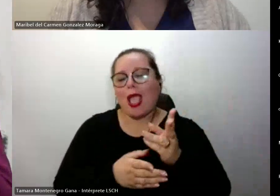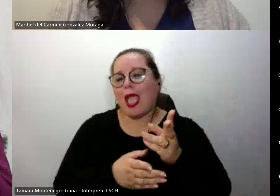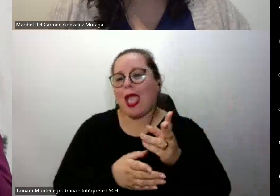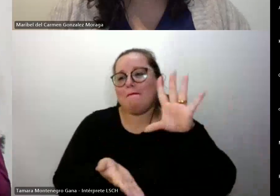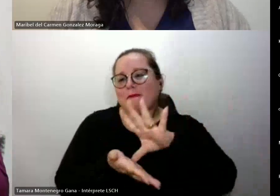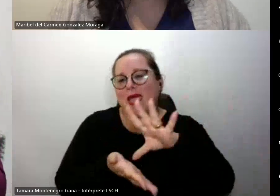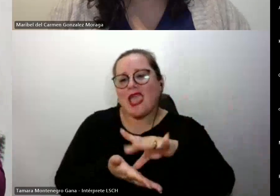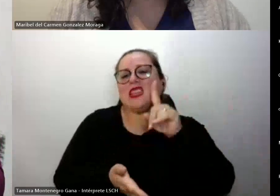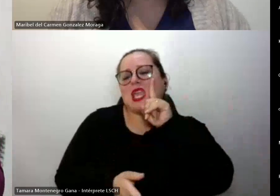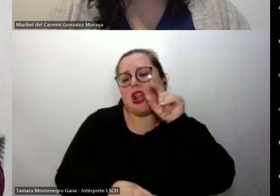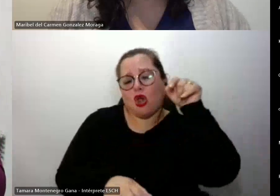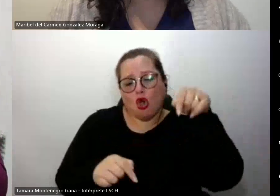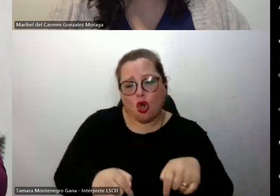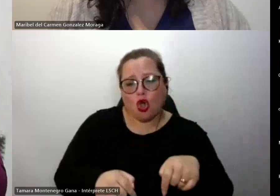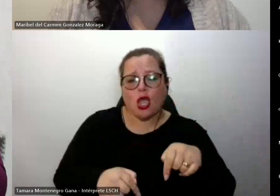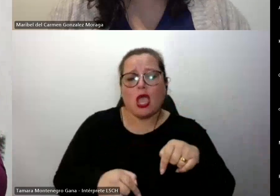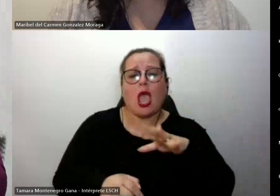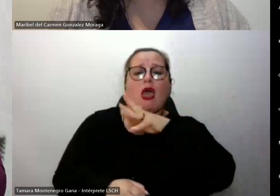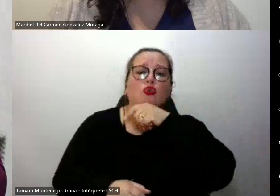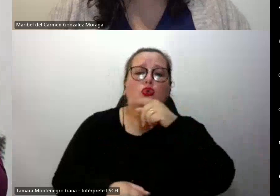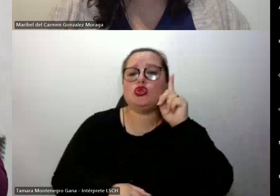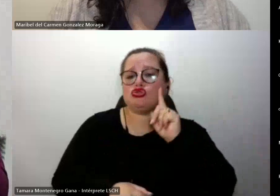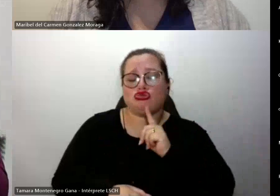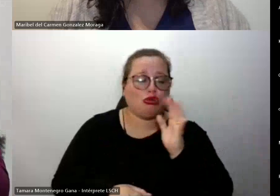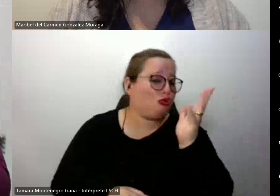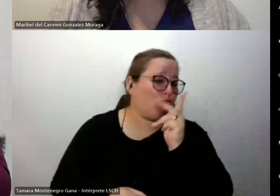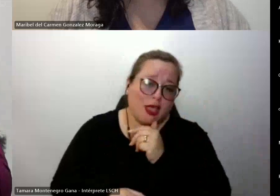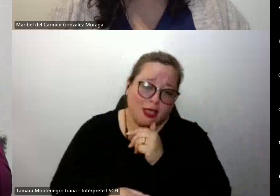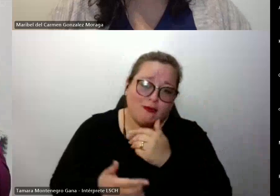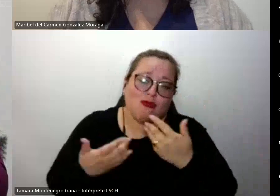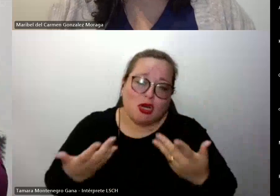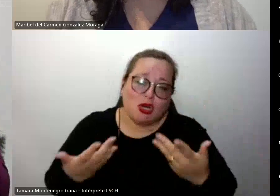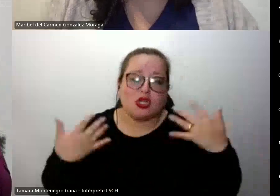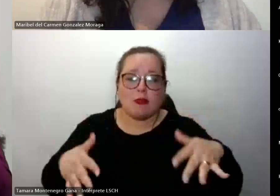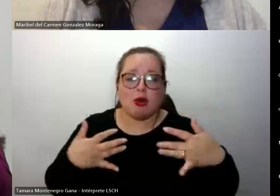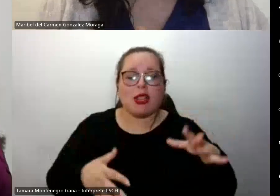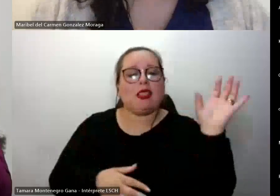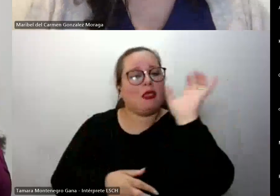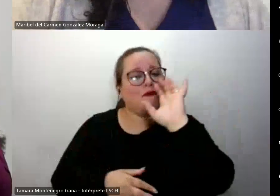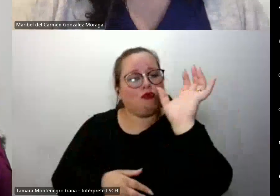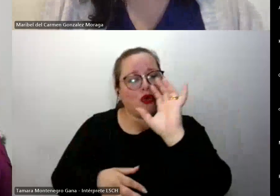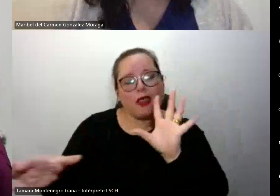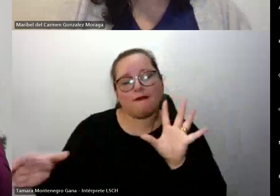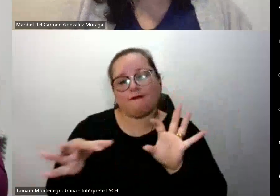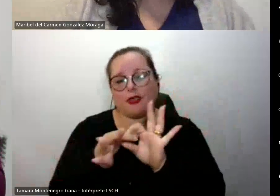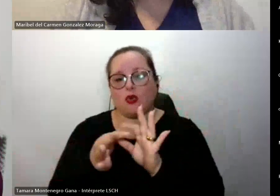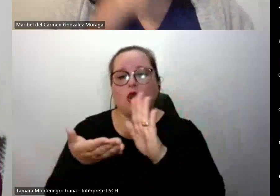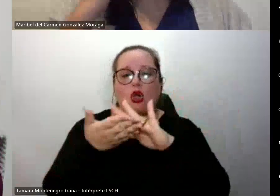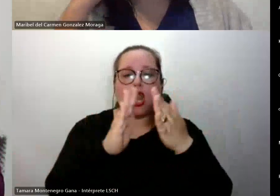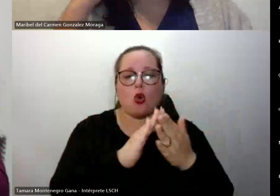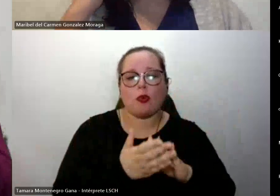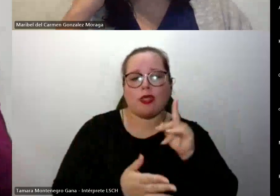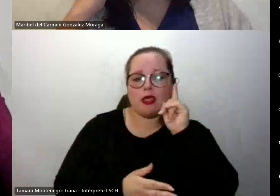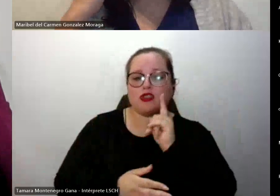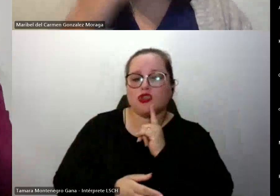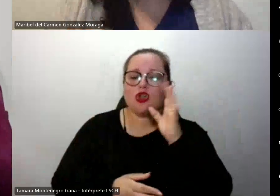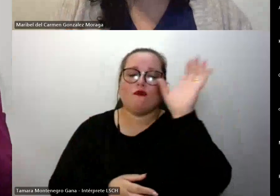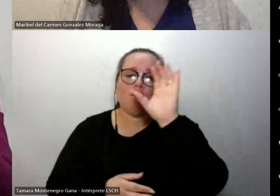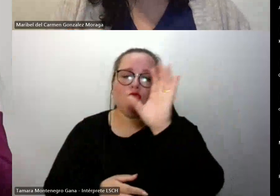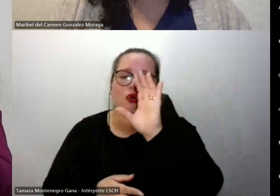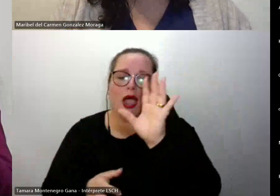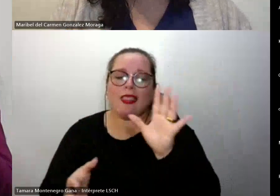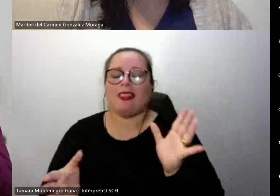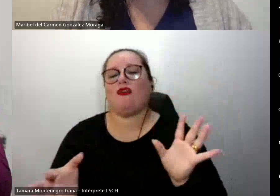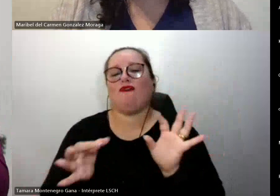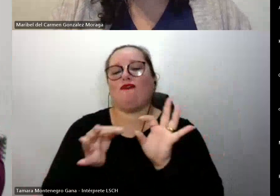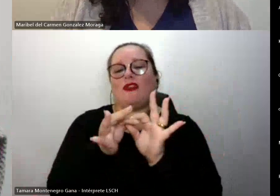hoy día con un adulto sordo, y por eso es tan importante ir buscando esos vínculos con la comunidad sorda o buscando esos vínculos entre